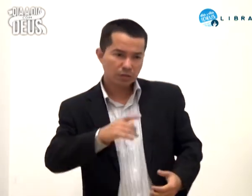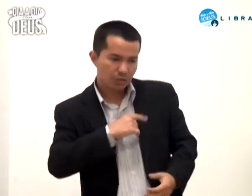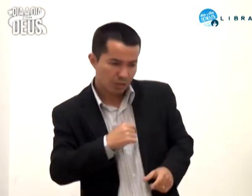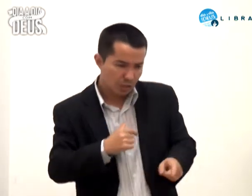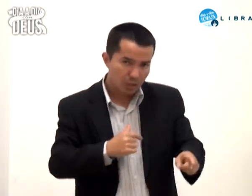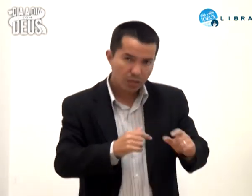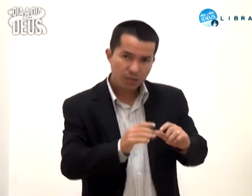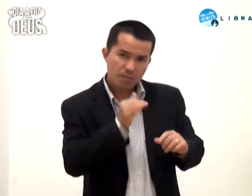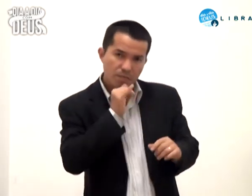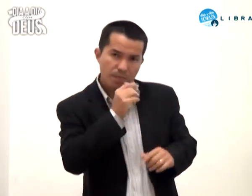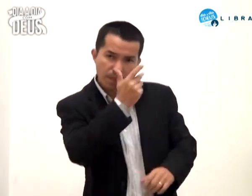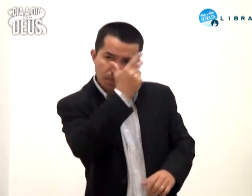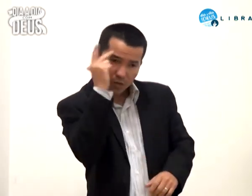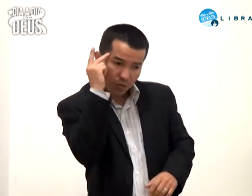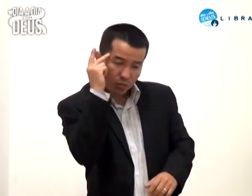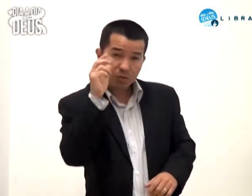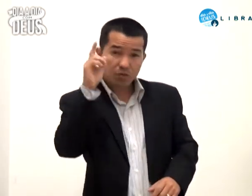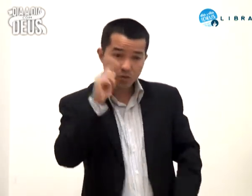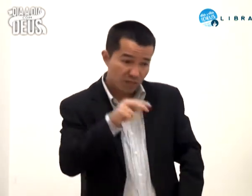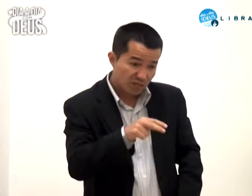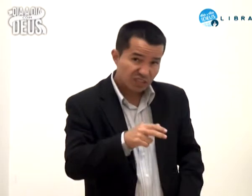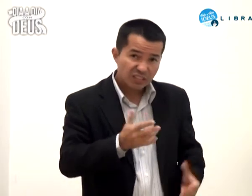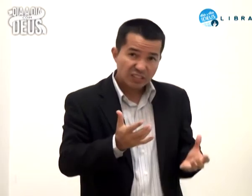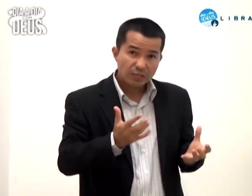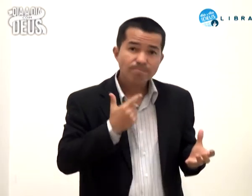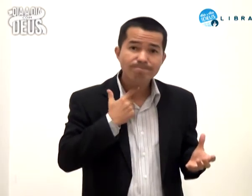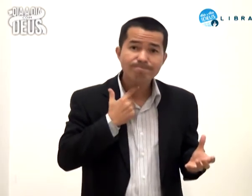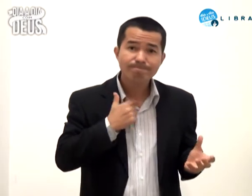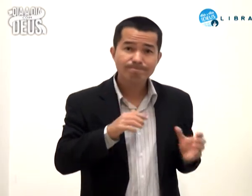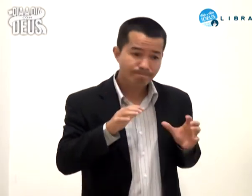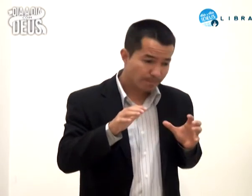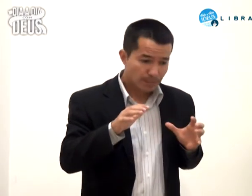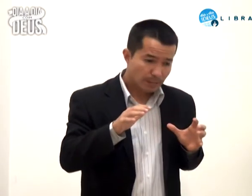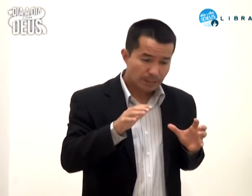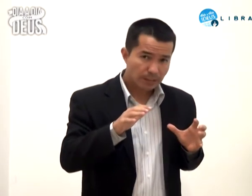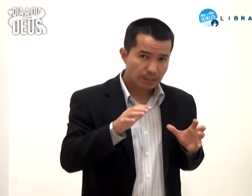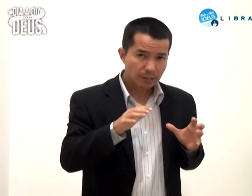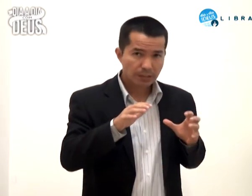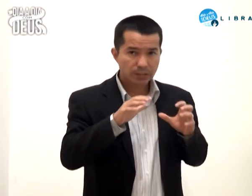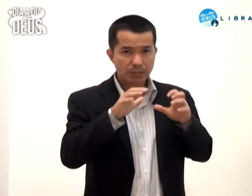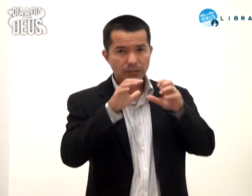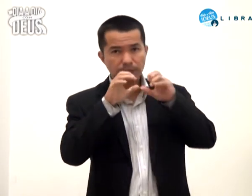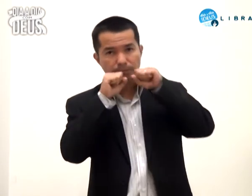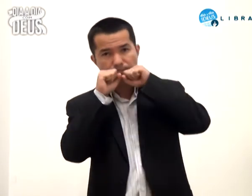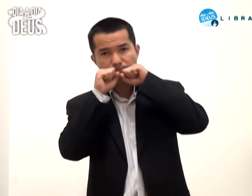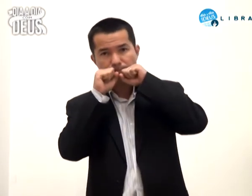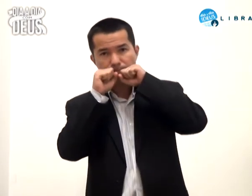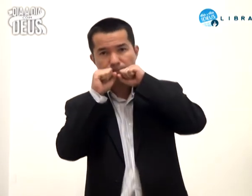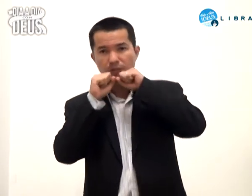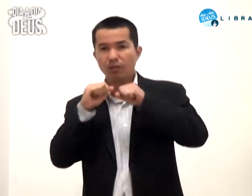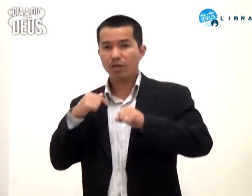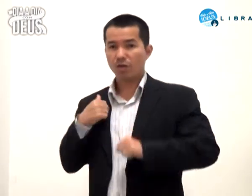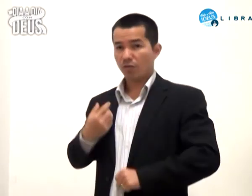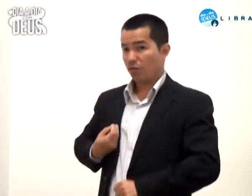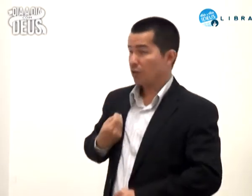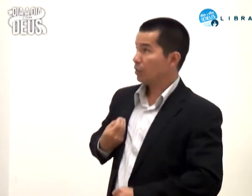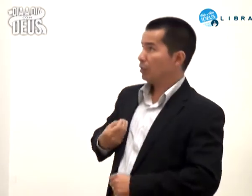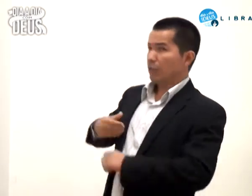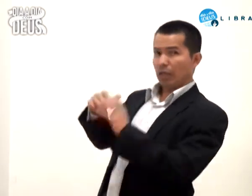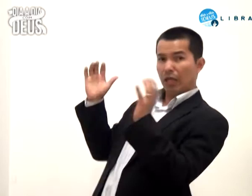permite, que uma maldição venha sobre a nossa vida. Está lá em Malaquias 3. E a Bíblia vai